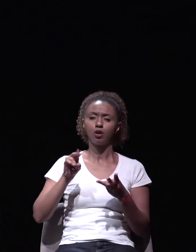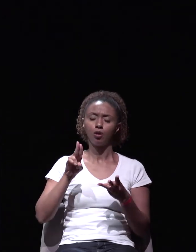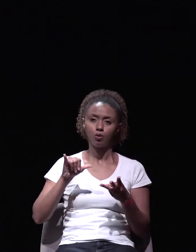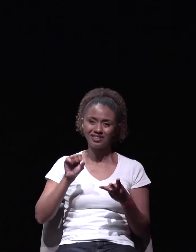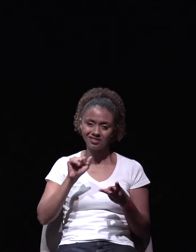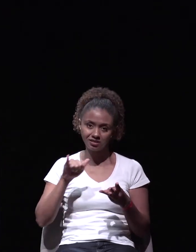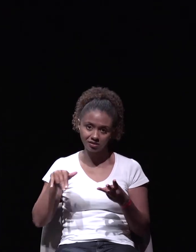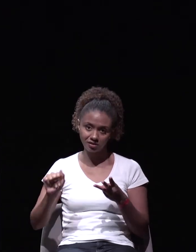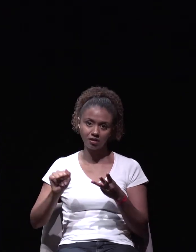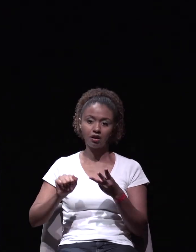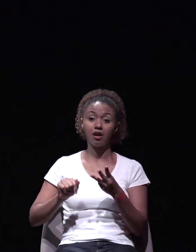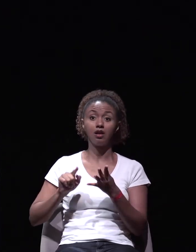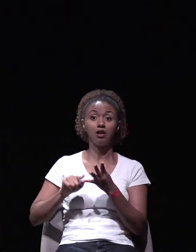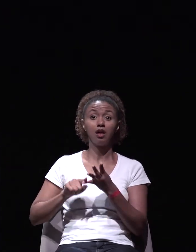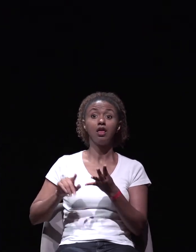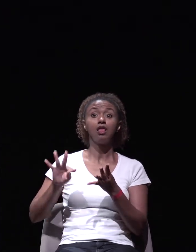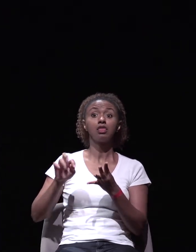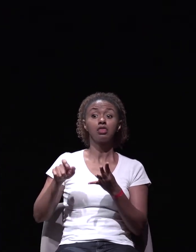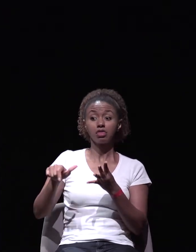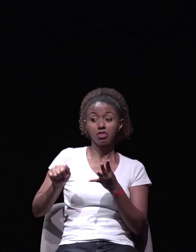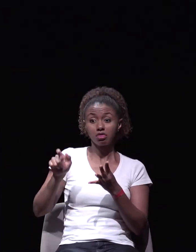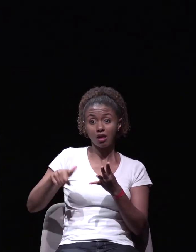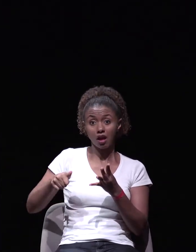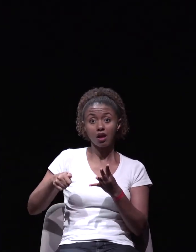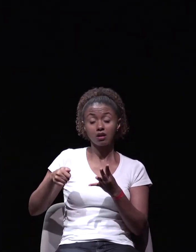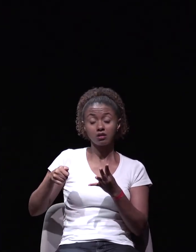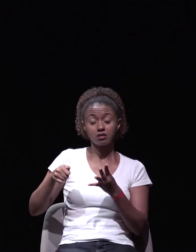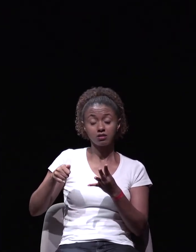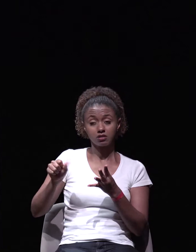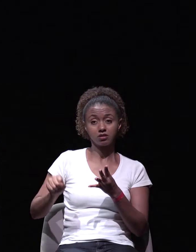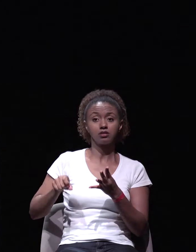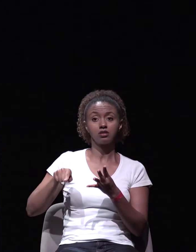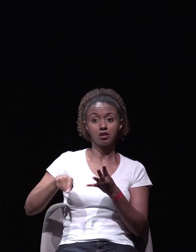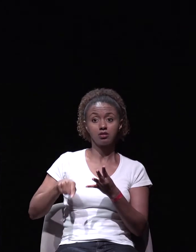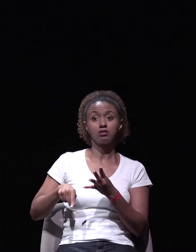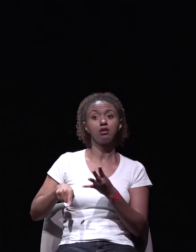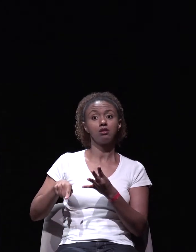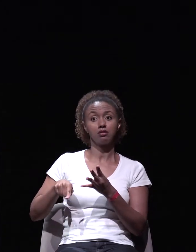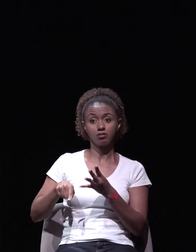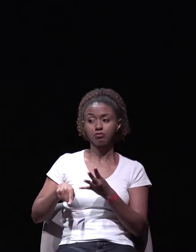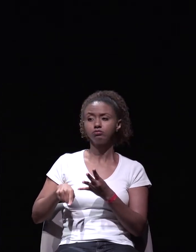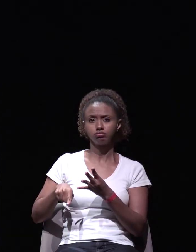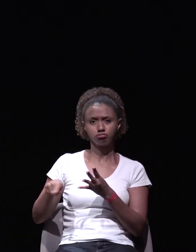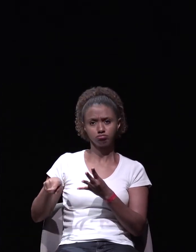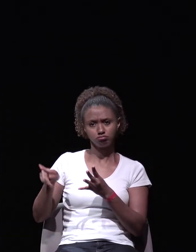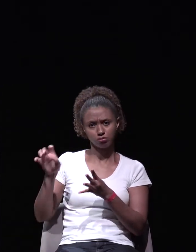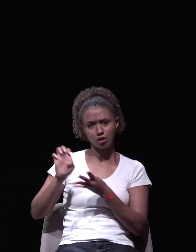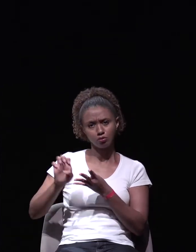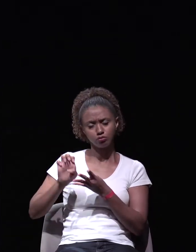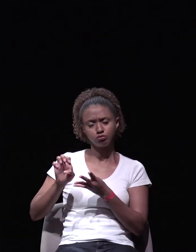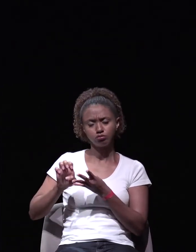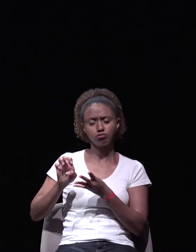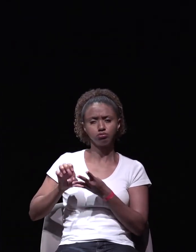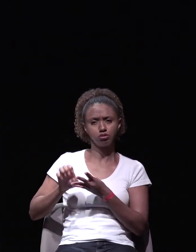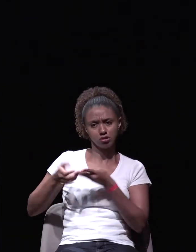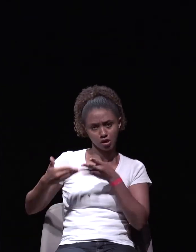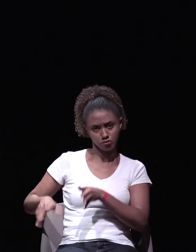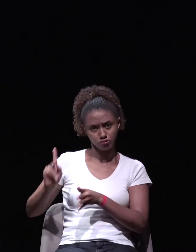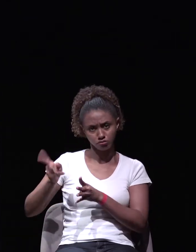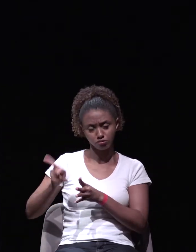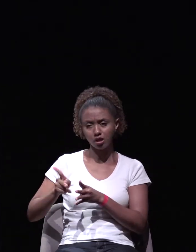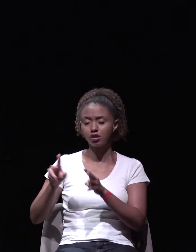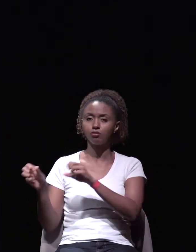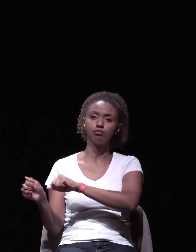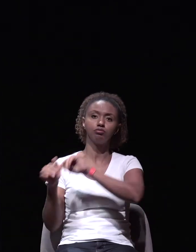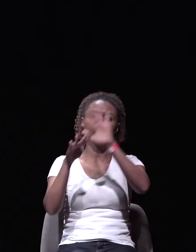próprio Texas, que é o estado de nascimento do Melvin Edwards, e vão procurar cidades como Nova York, Detroit,